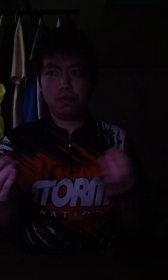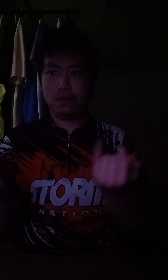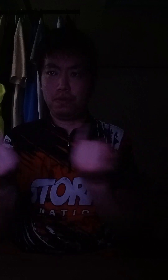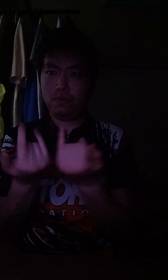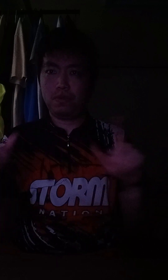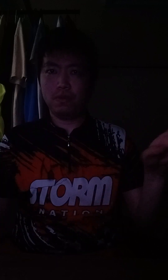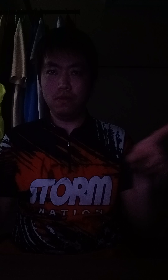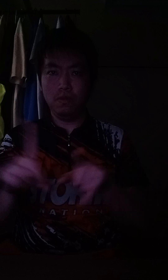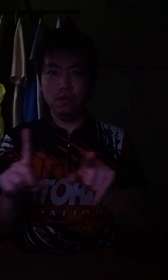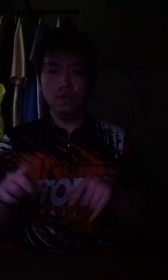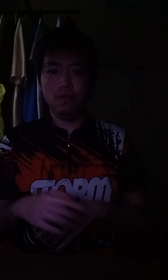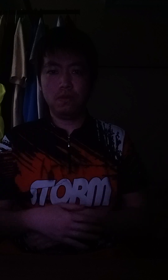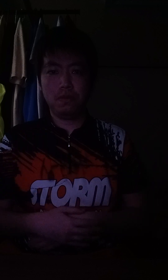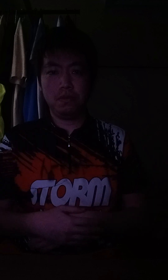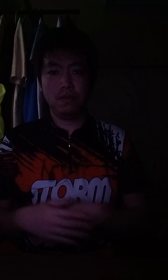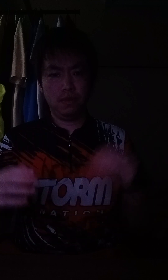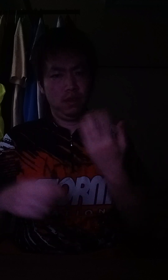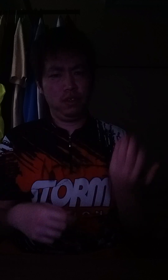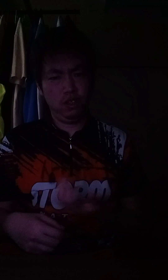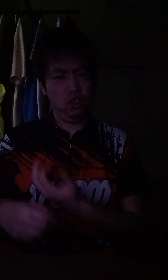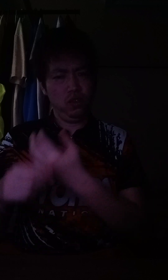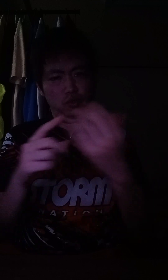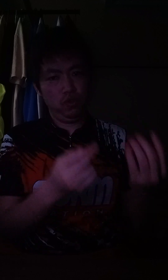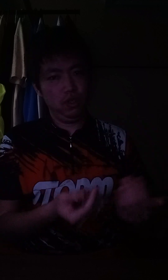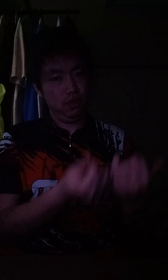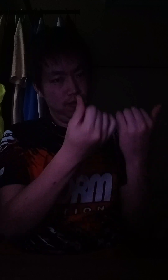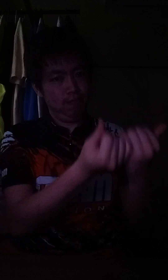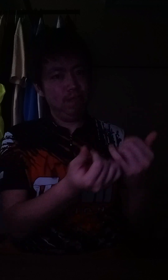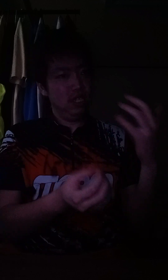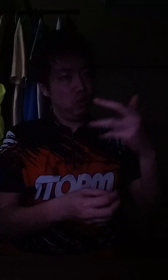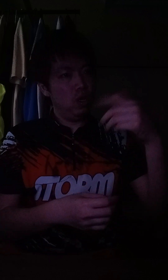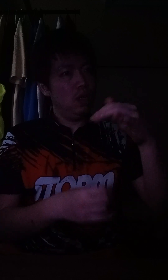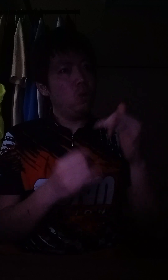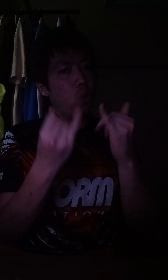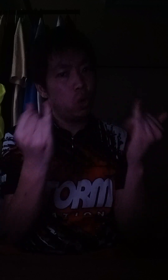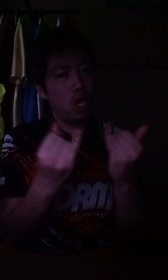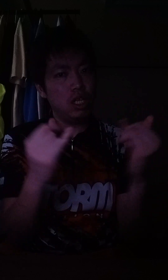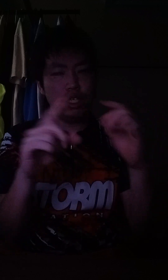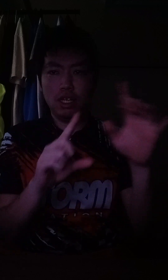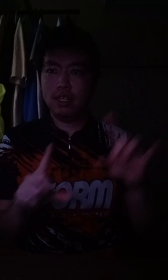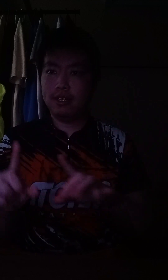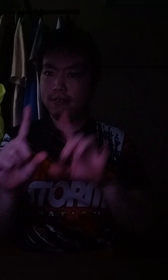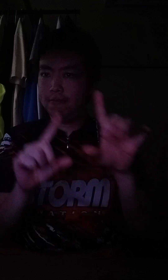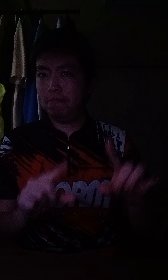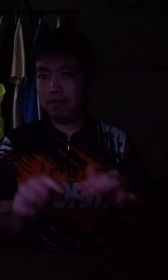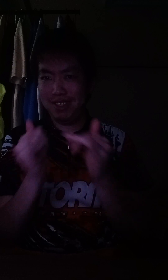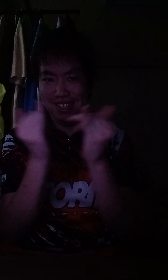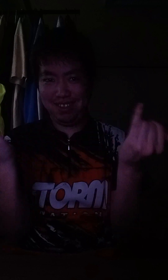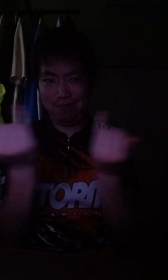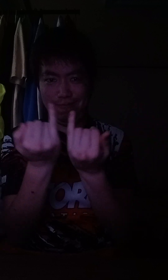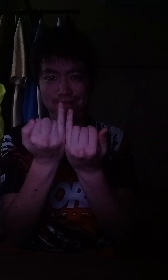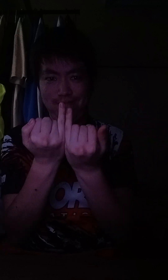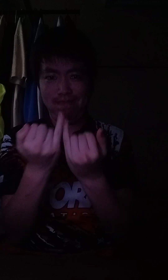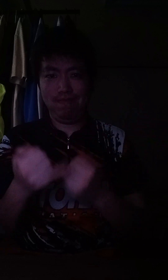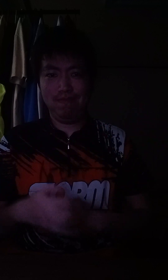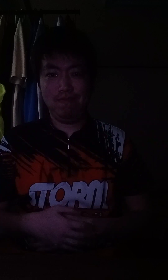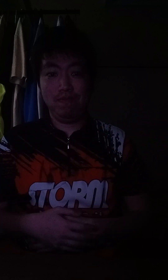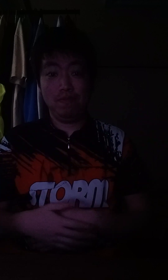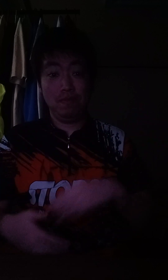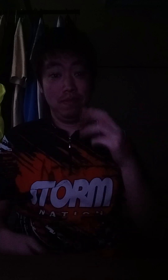만났습니다. 서로 아픔을 나누며 의지하던 소년과 소녀는 가장 친한 친구였는데요. 10년의 세월이 지난